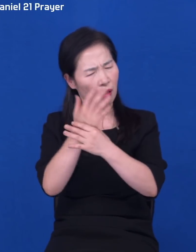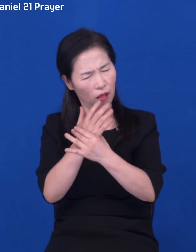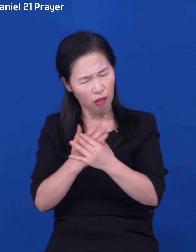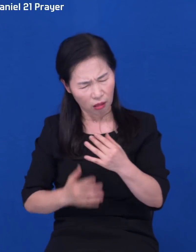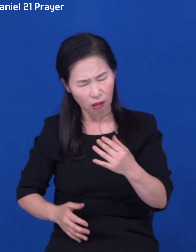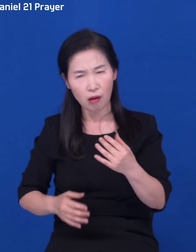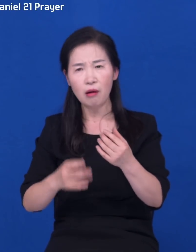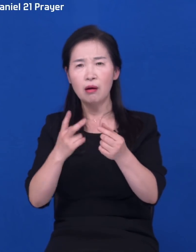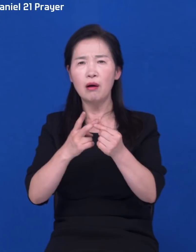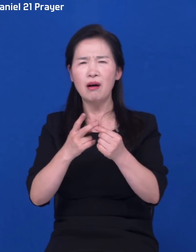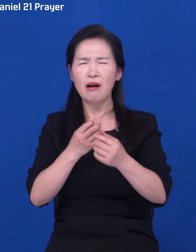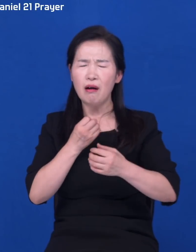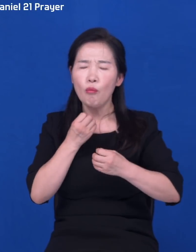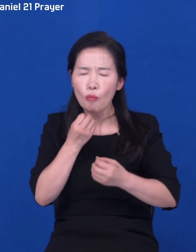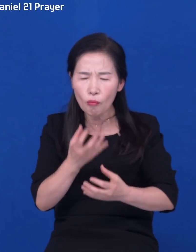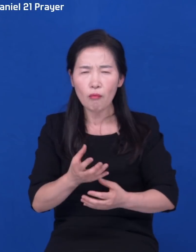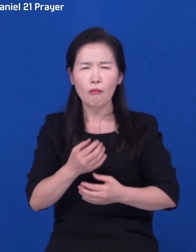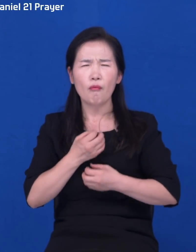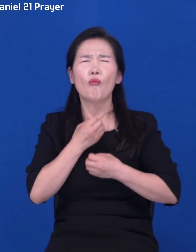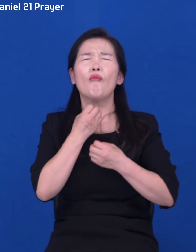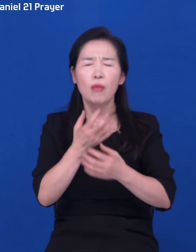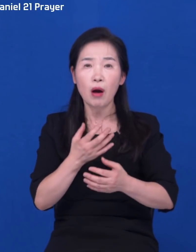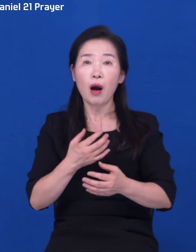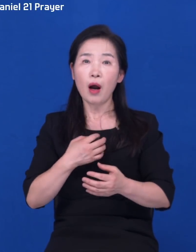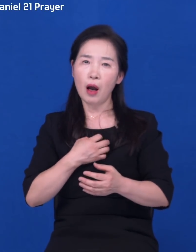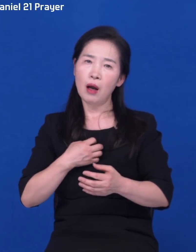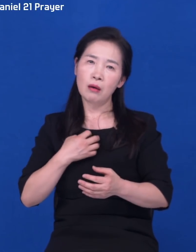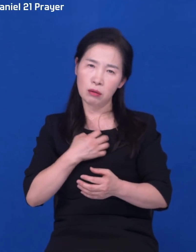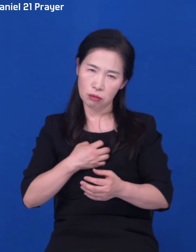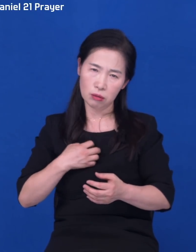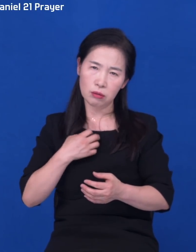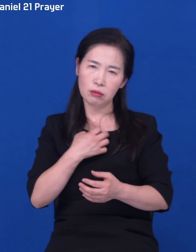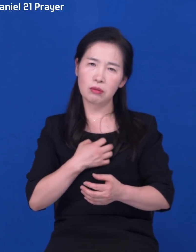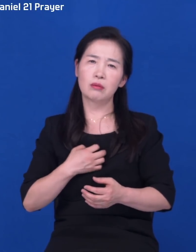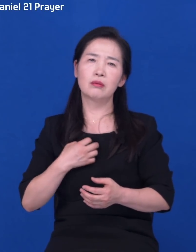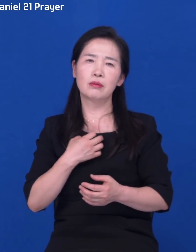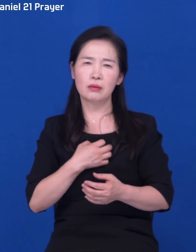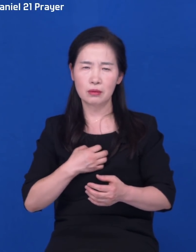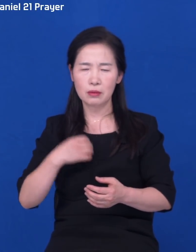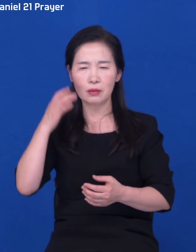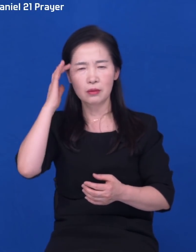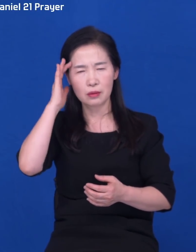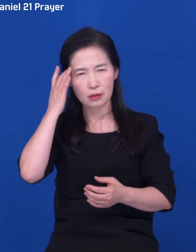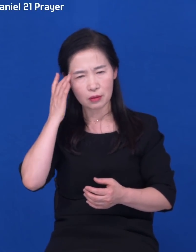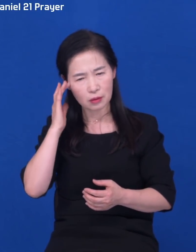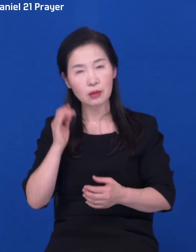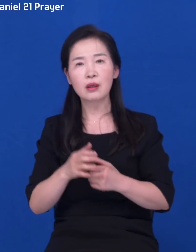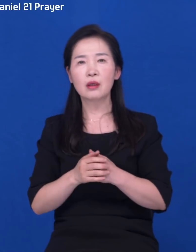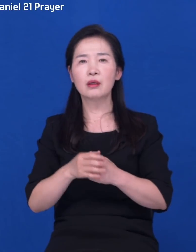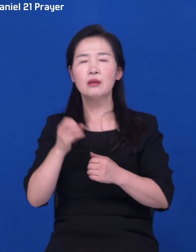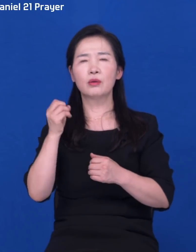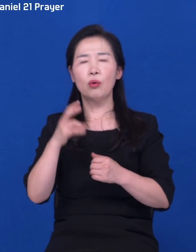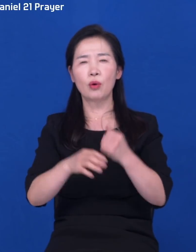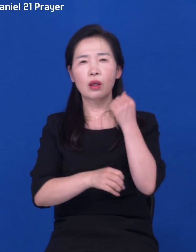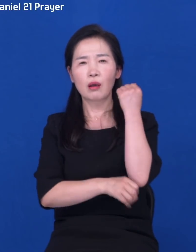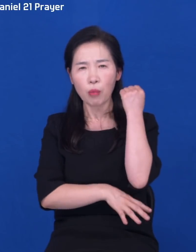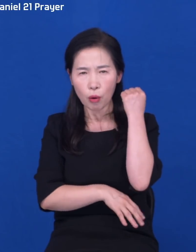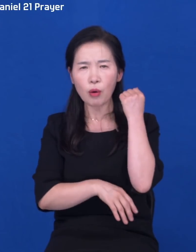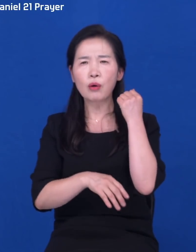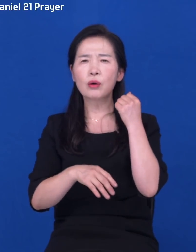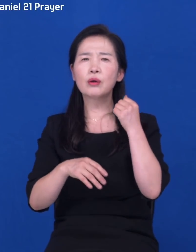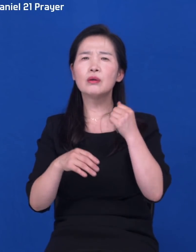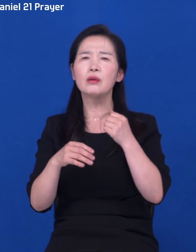힘들고 그리고 이제 가장 기본적인 이제 생리현상 같은 거 이런 것들이